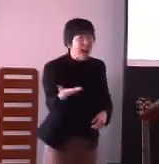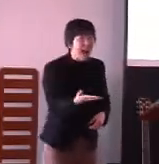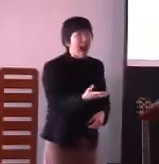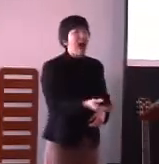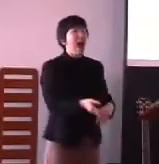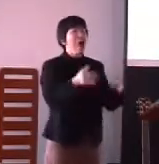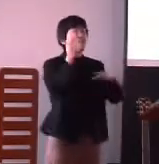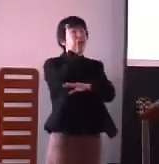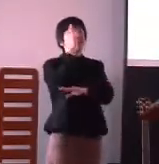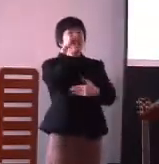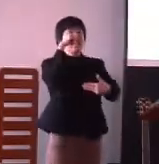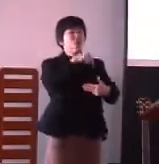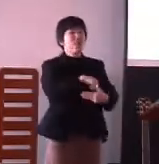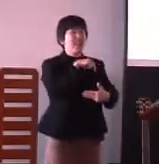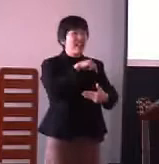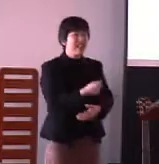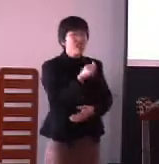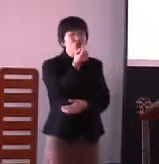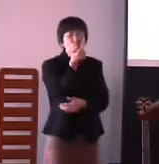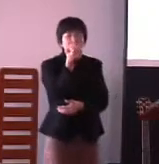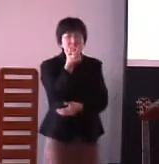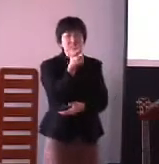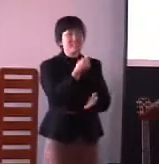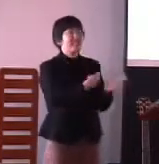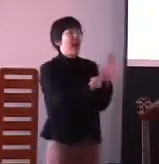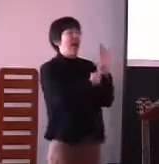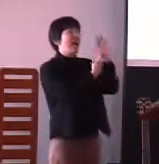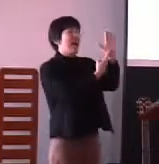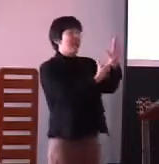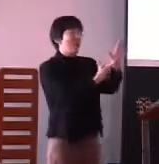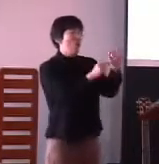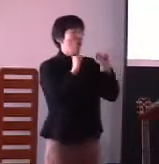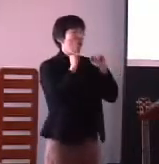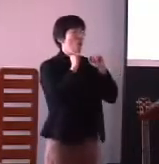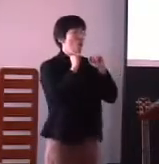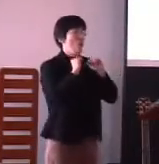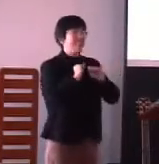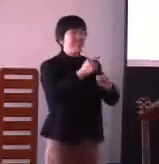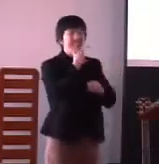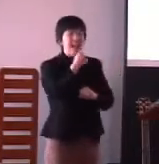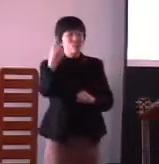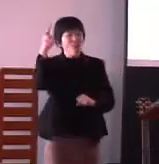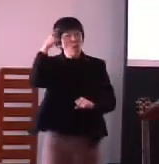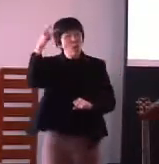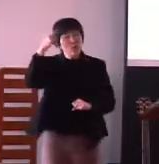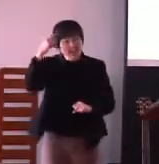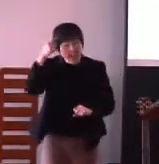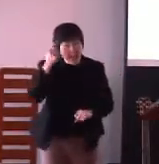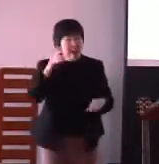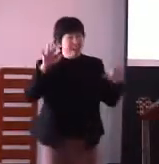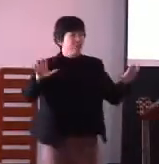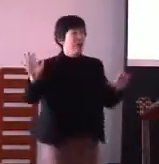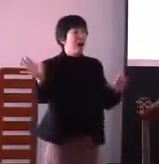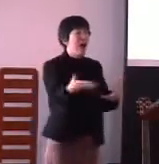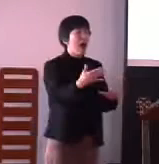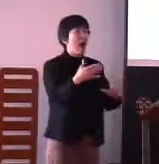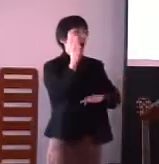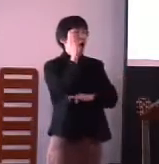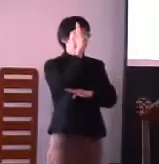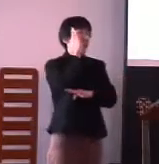短い自己紹介ですけれども、メッセージの中で少しずつお明かしをしたいと思います。今からメッ